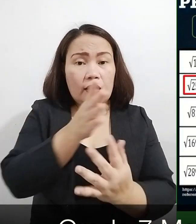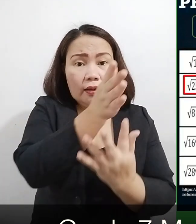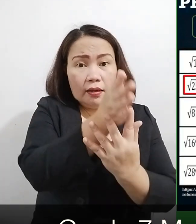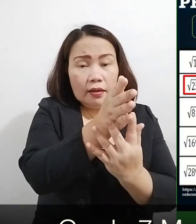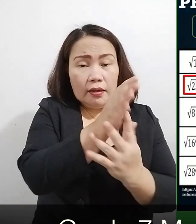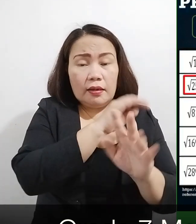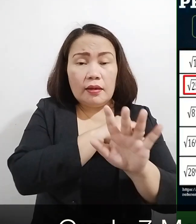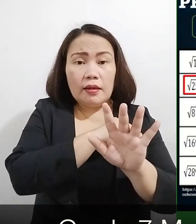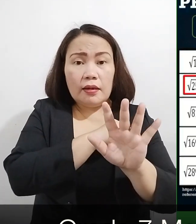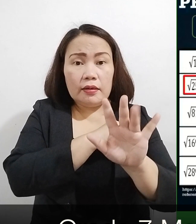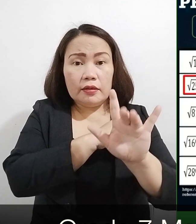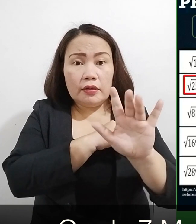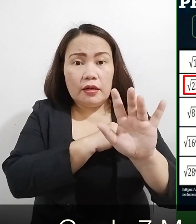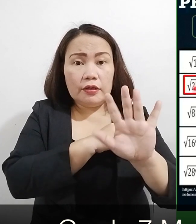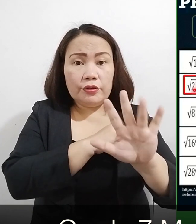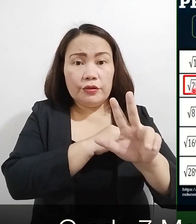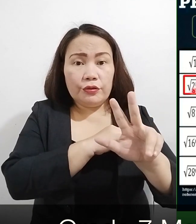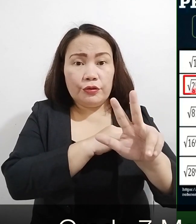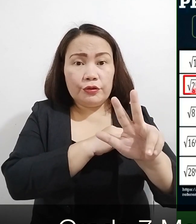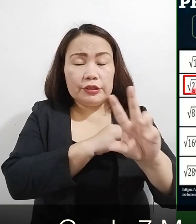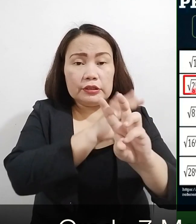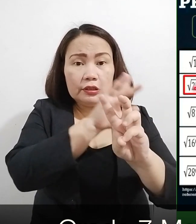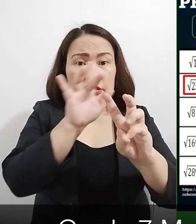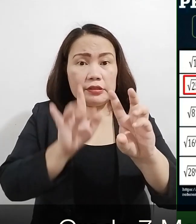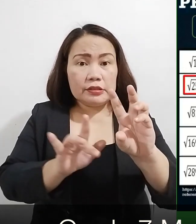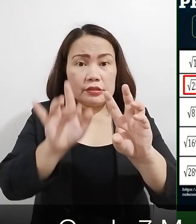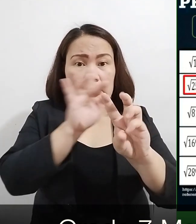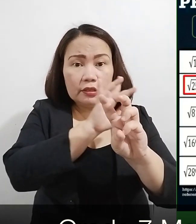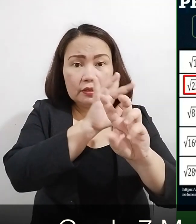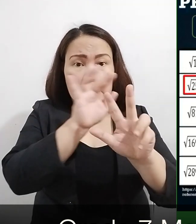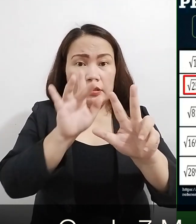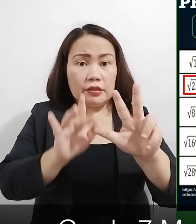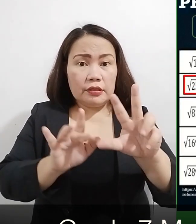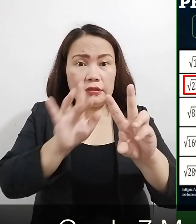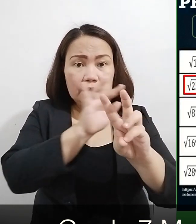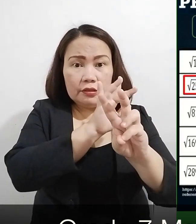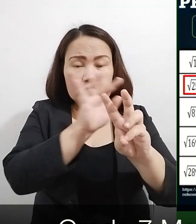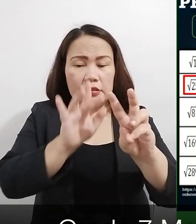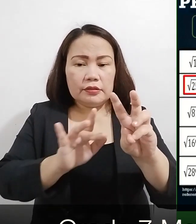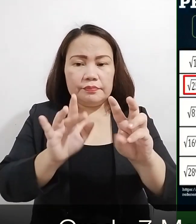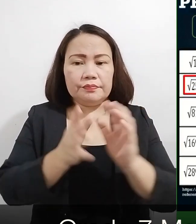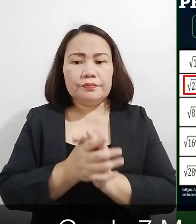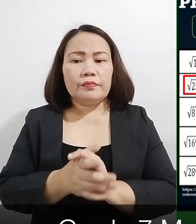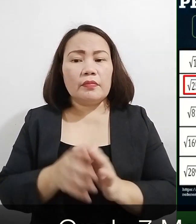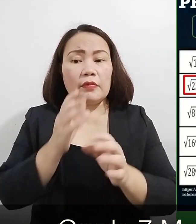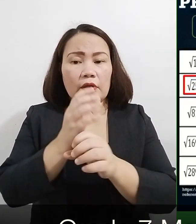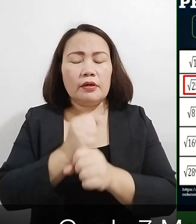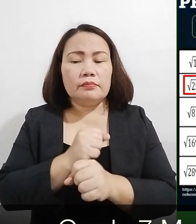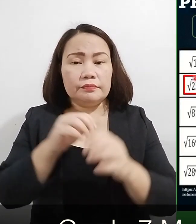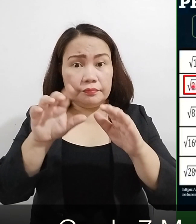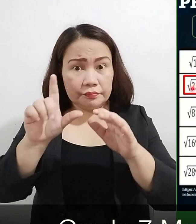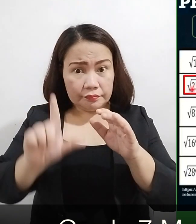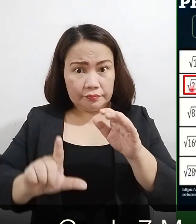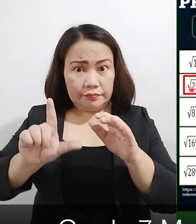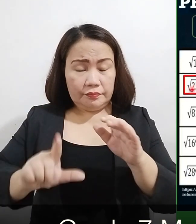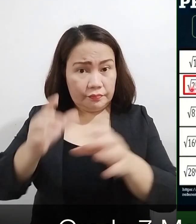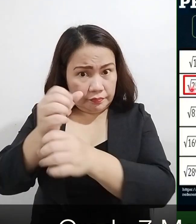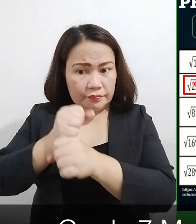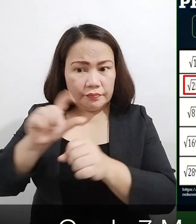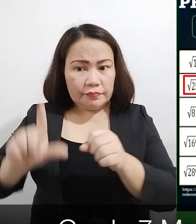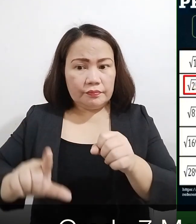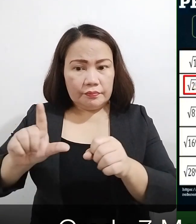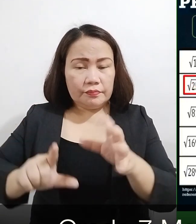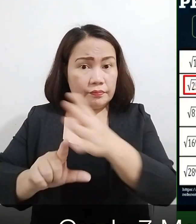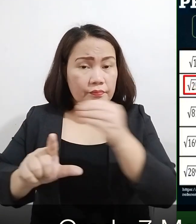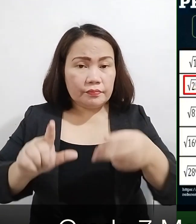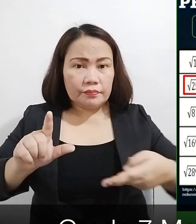ito po ang kukunin nating dalawa kasi square root of 25 and square root of 36. Kukunin natin yung mas mababa sa kanya